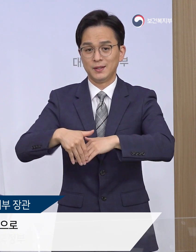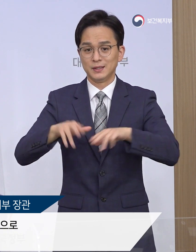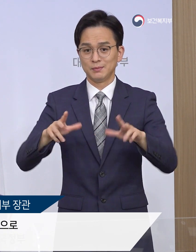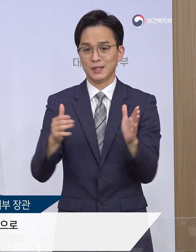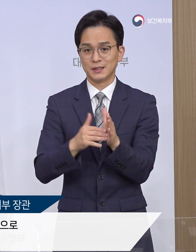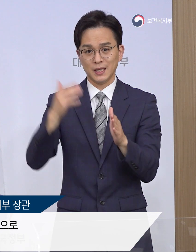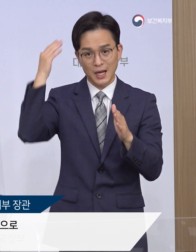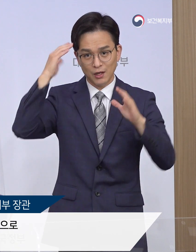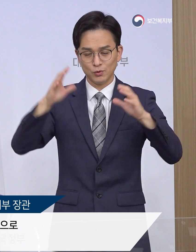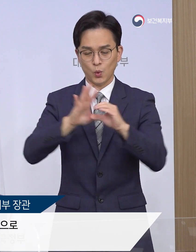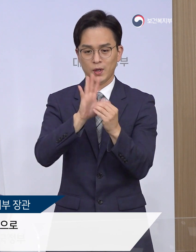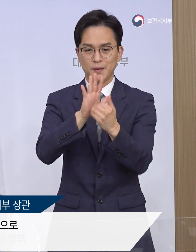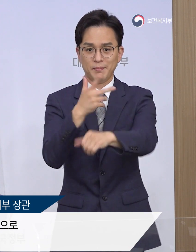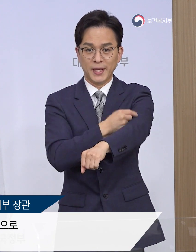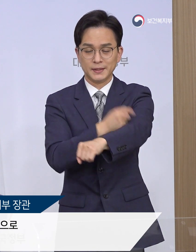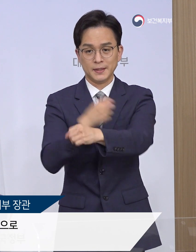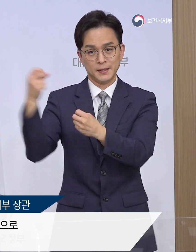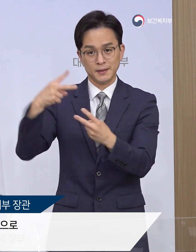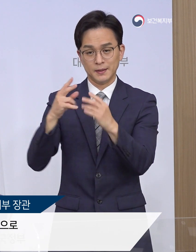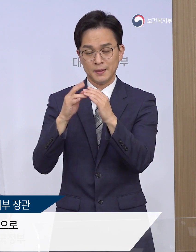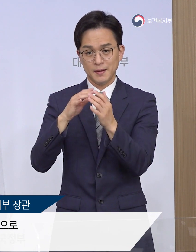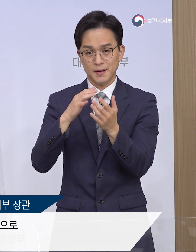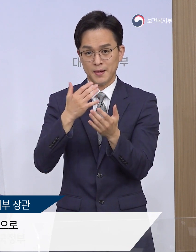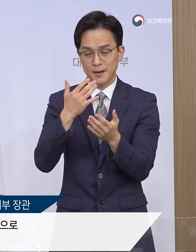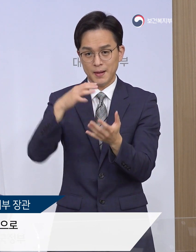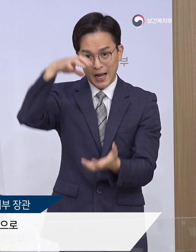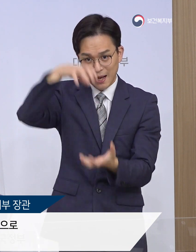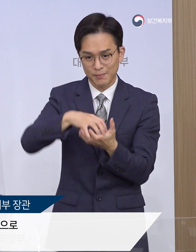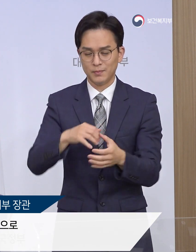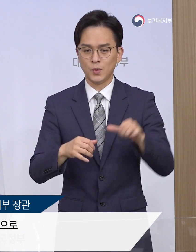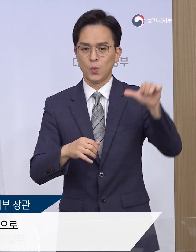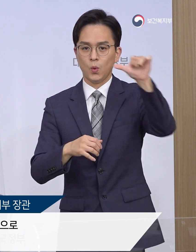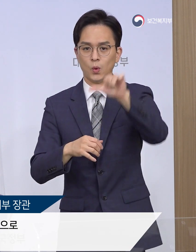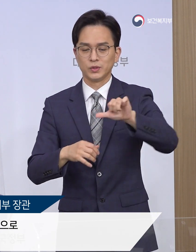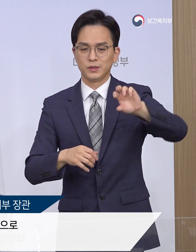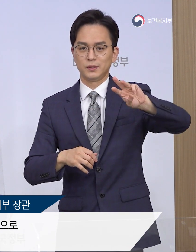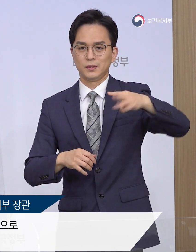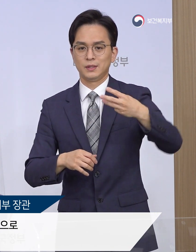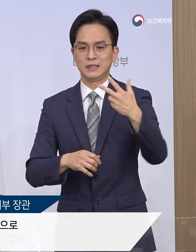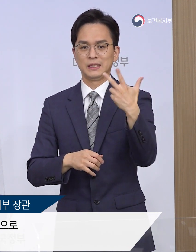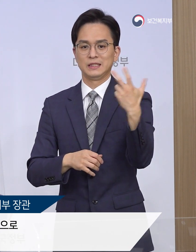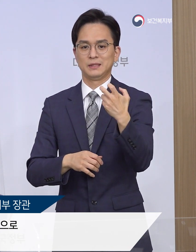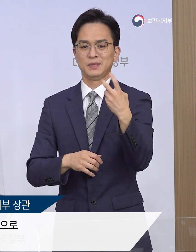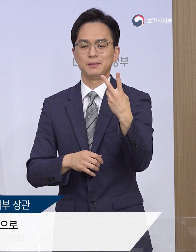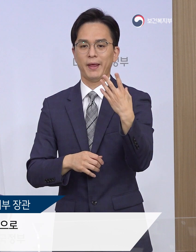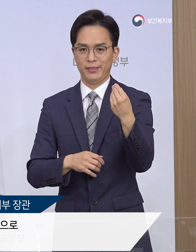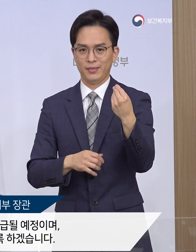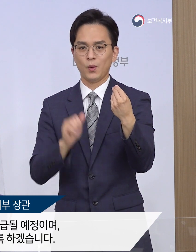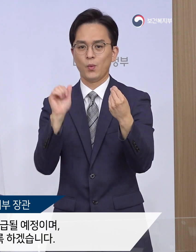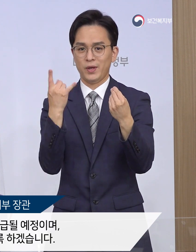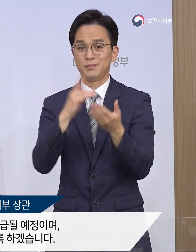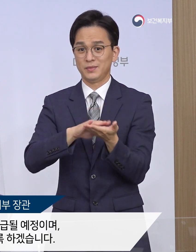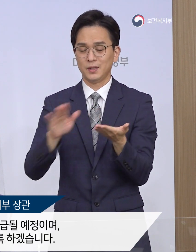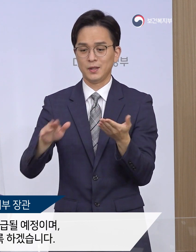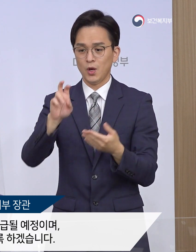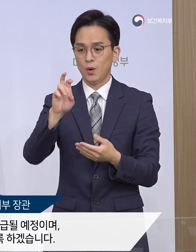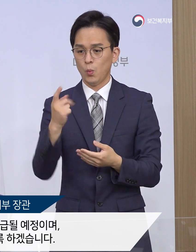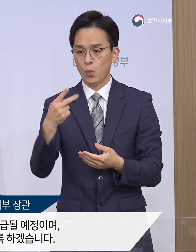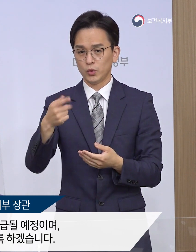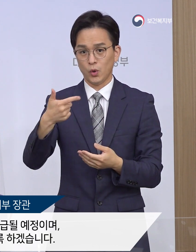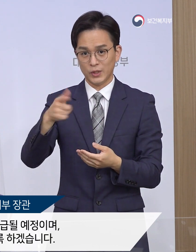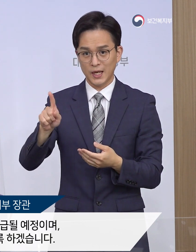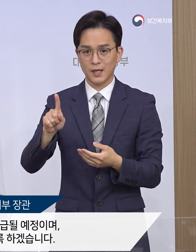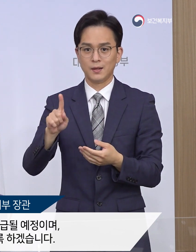현재까지 국내 도입 백신은 누적으로 5,372만 회분이 됩니다. 모더나 백신은 이번